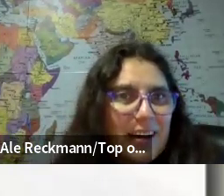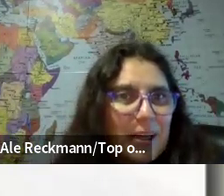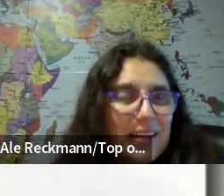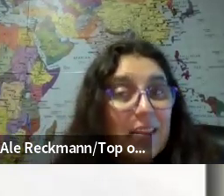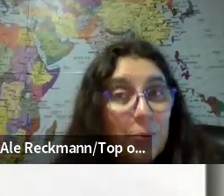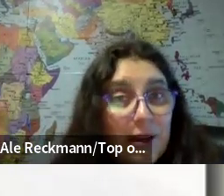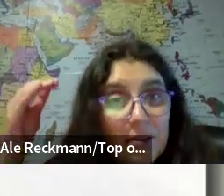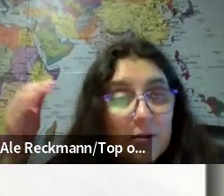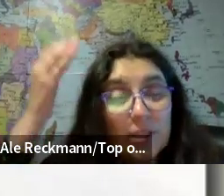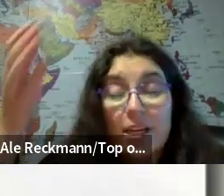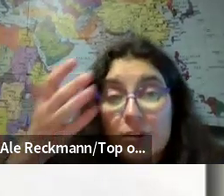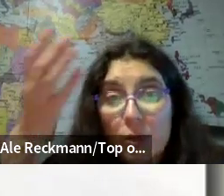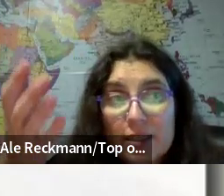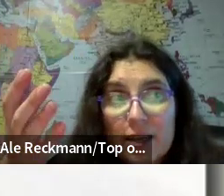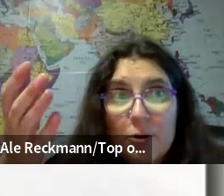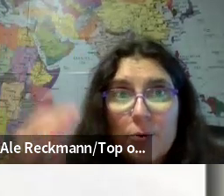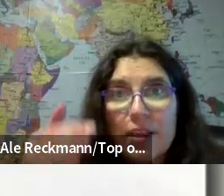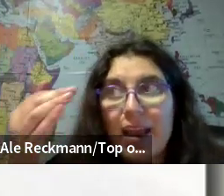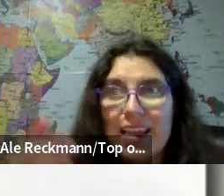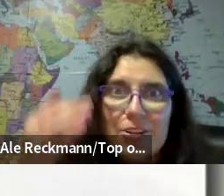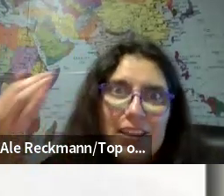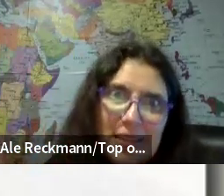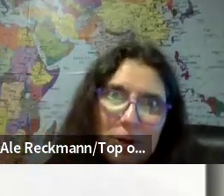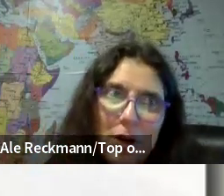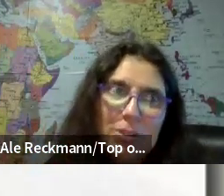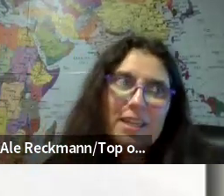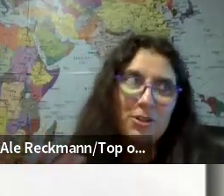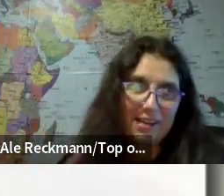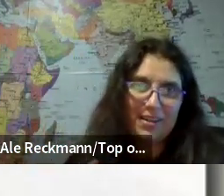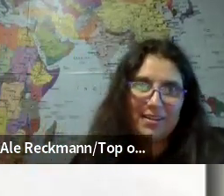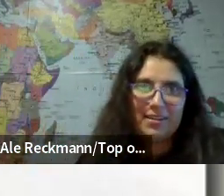de esas herramientas después, ¿por qué lo visualizamos? Porque ahí es donde hacemos los ajustes razonables.